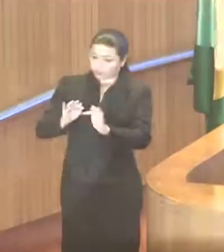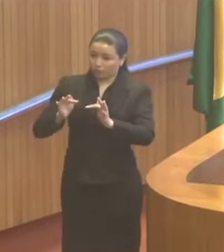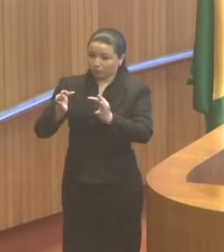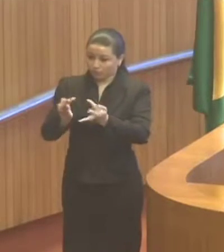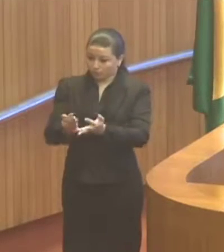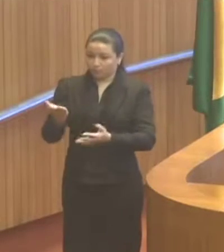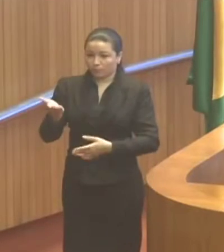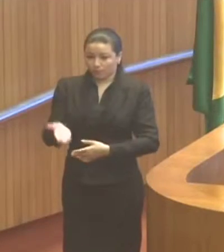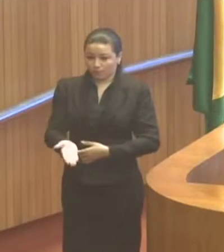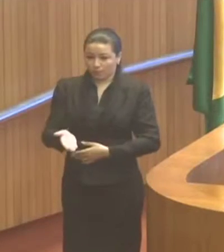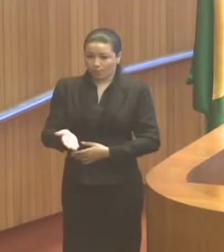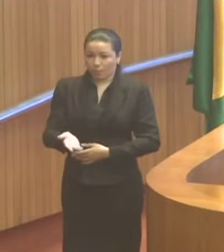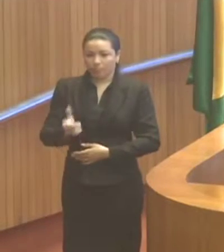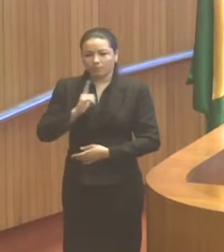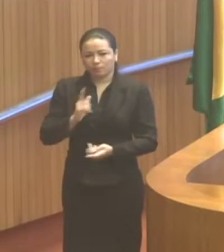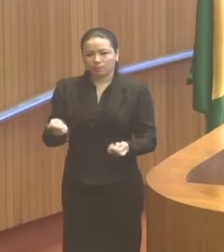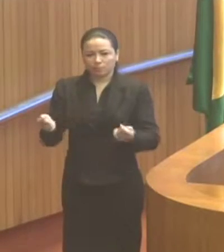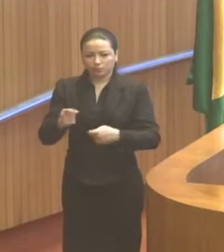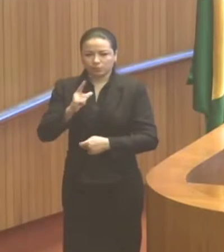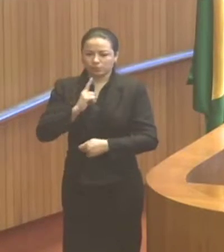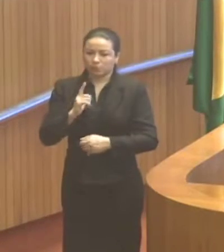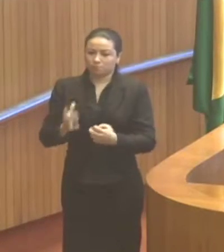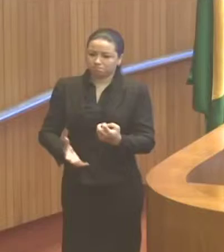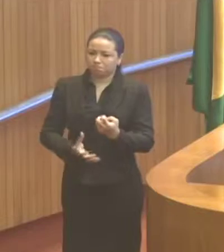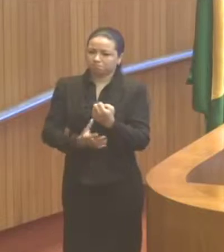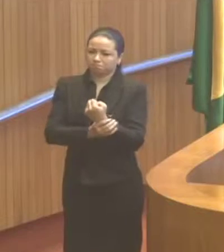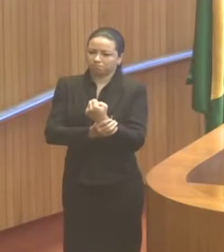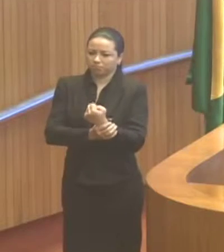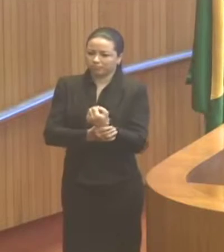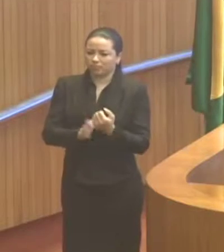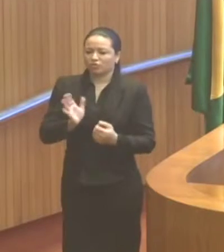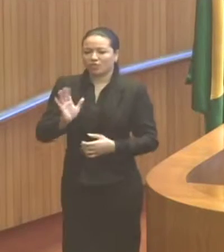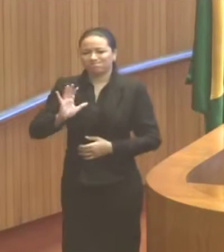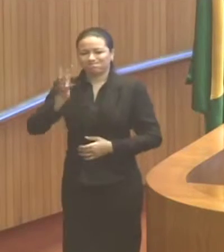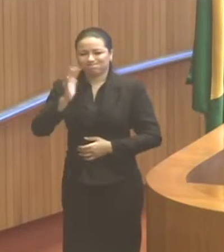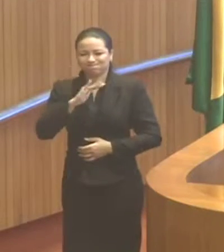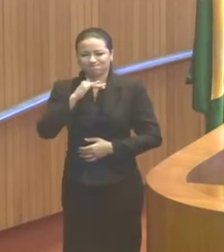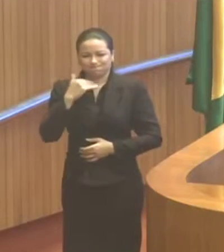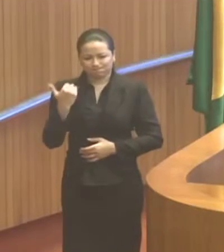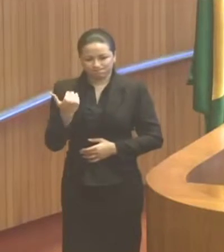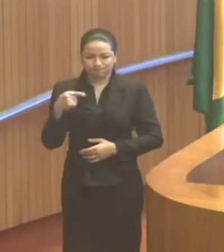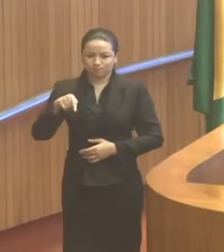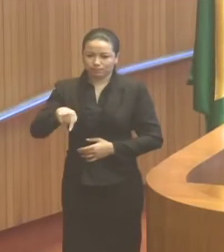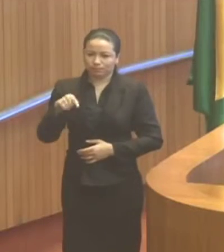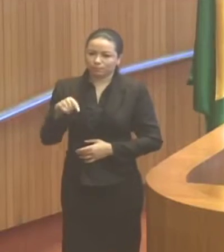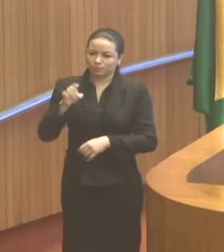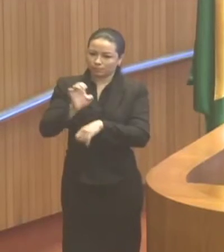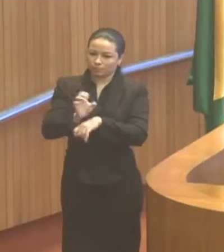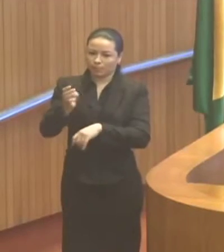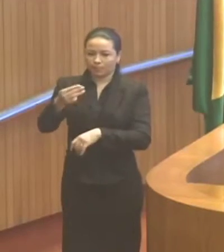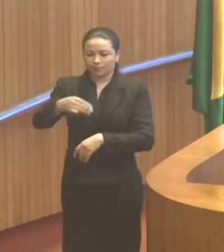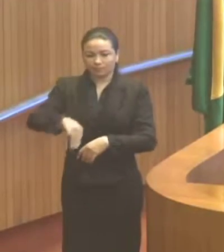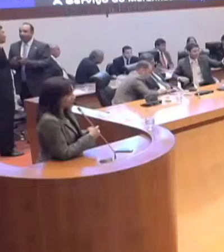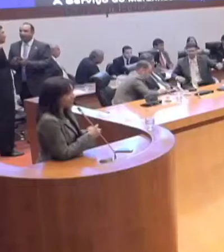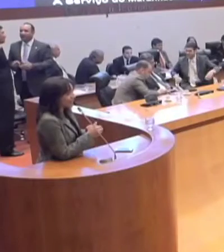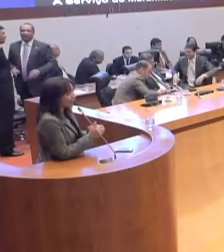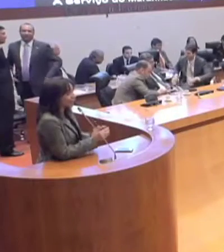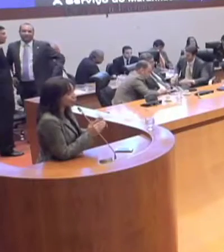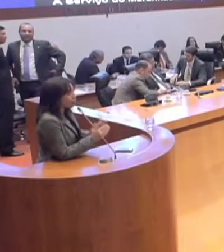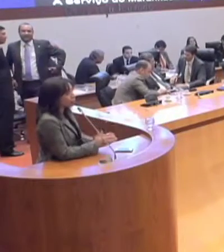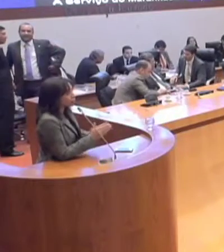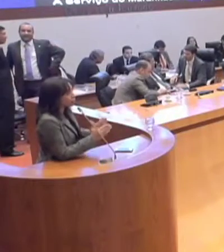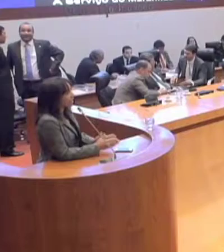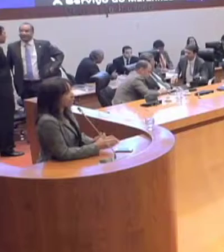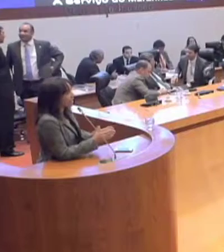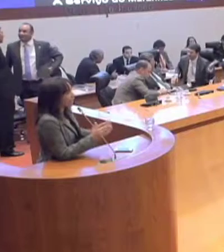no ambiente em tese que deveria ser seguro, acabou sendo vítima da violência no estado do Maranhão. Os